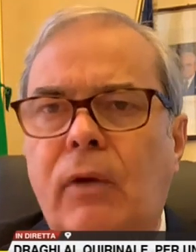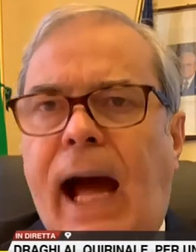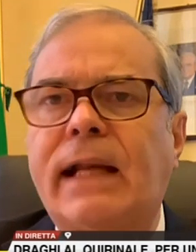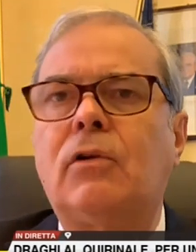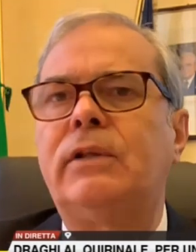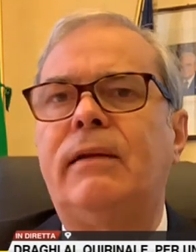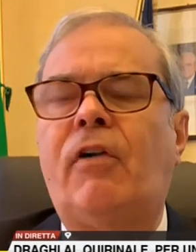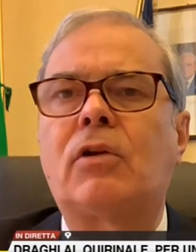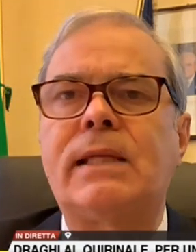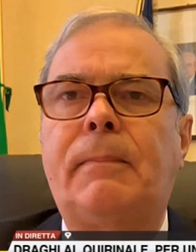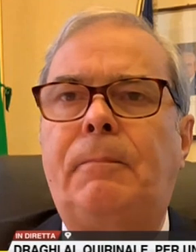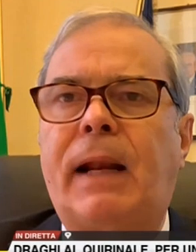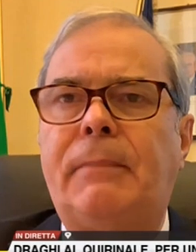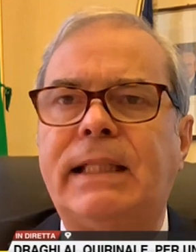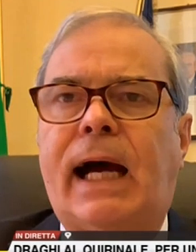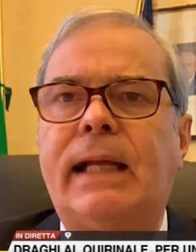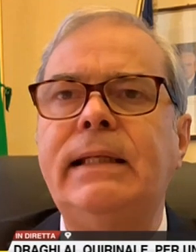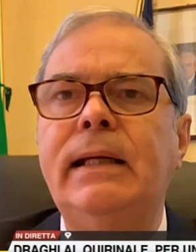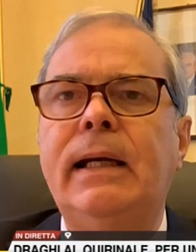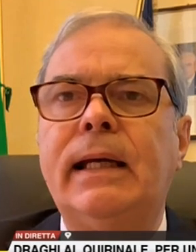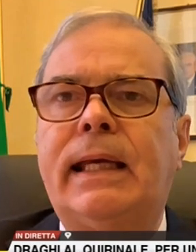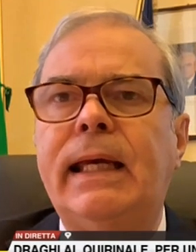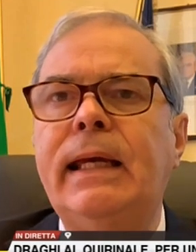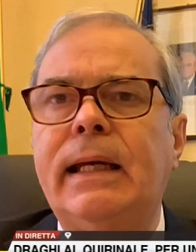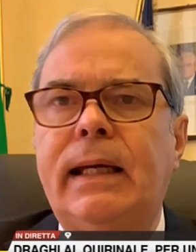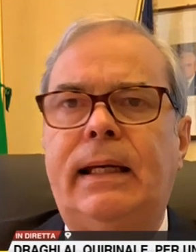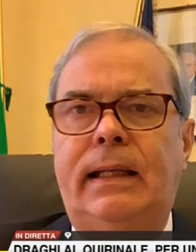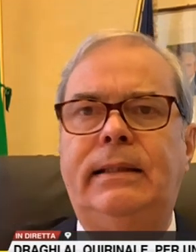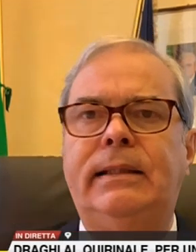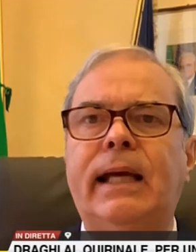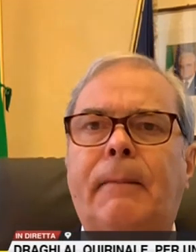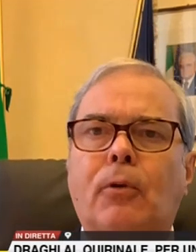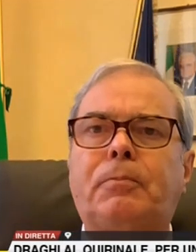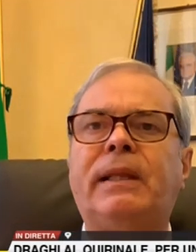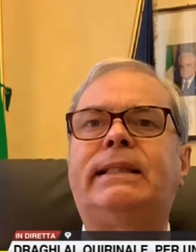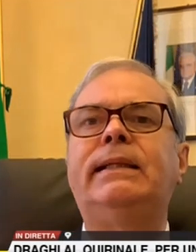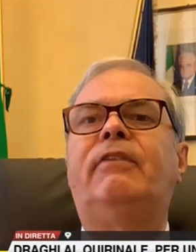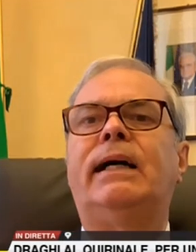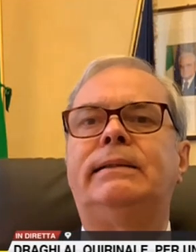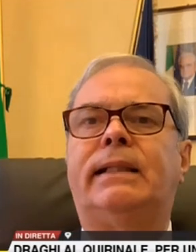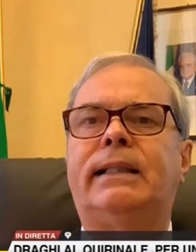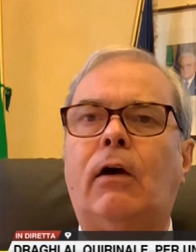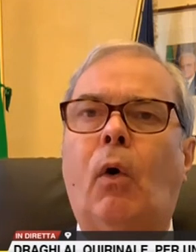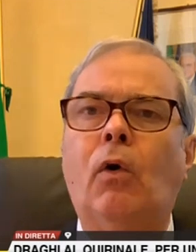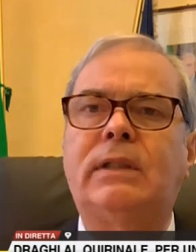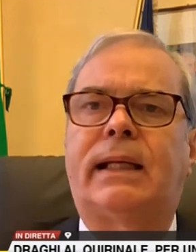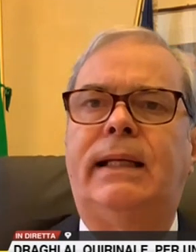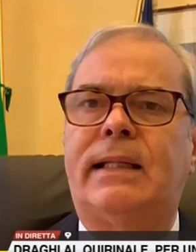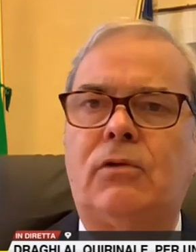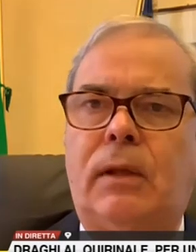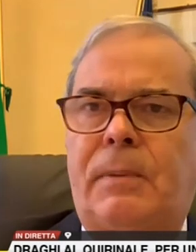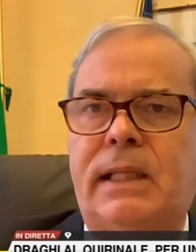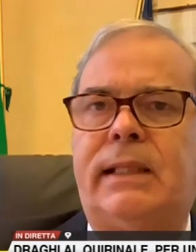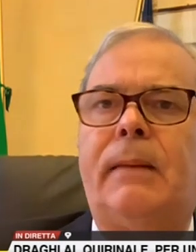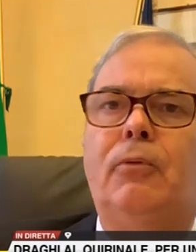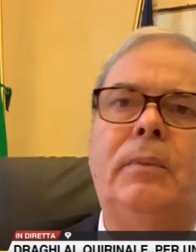appoggio largo delle forze parlamentari, che gli dia la prospettiva di andare oltre le elezioni